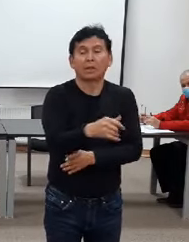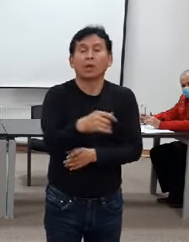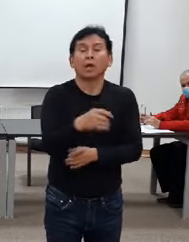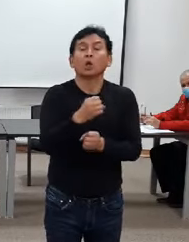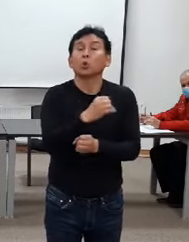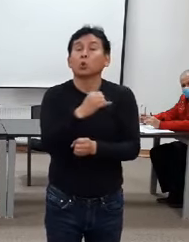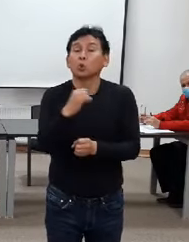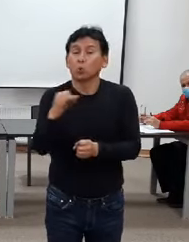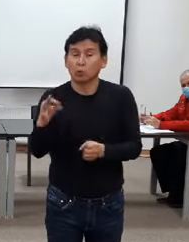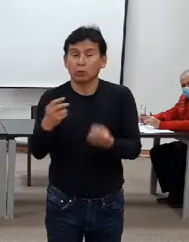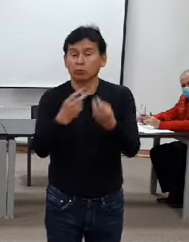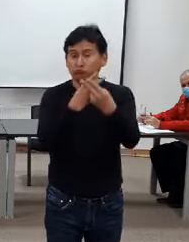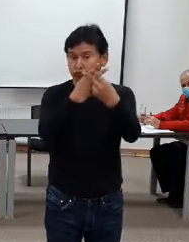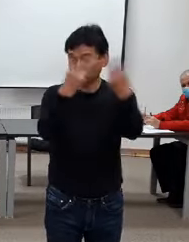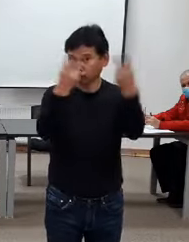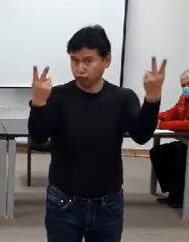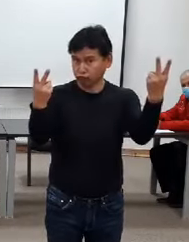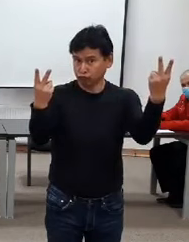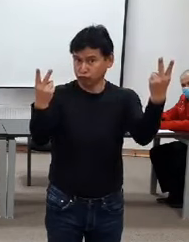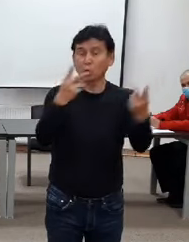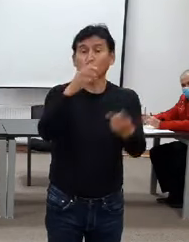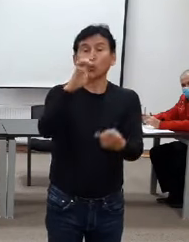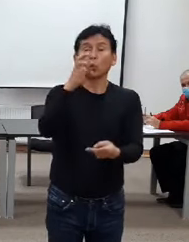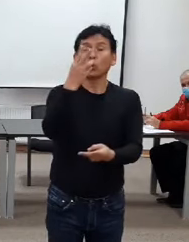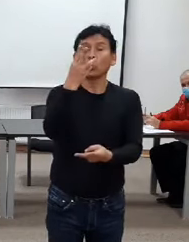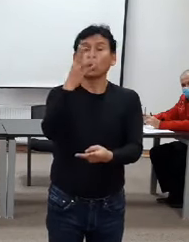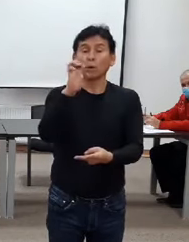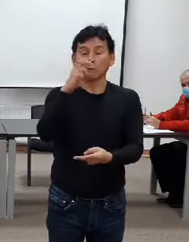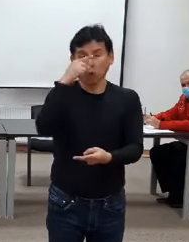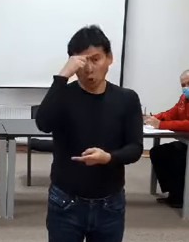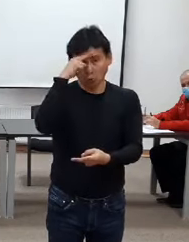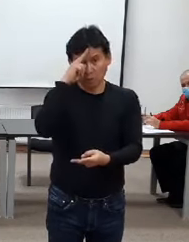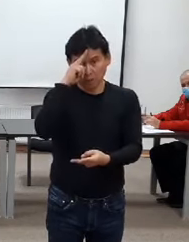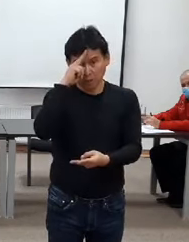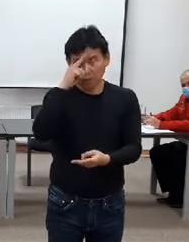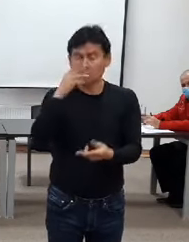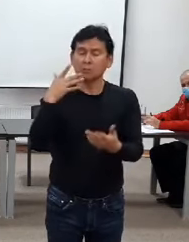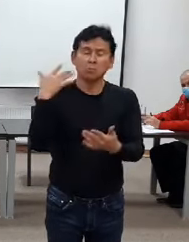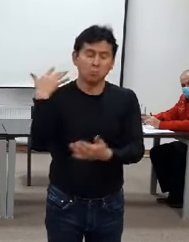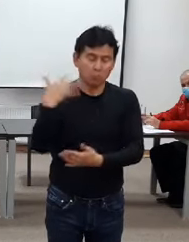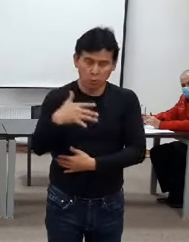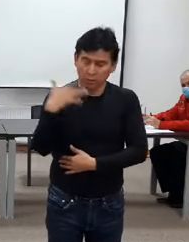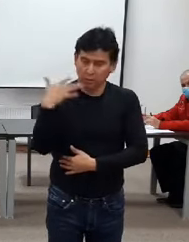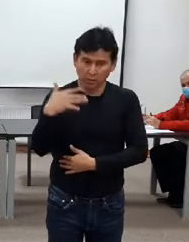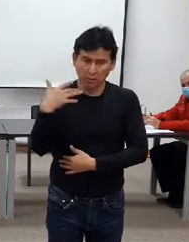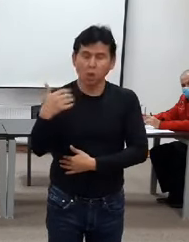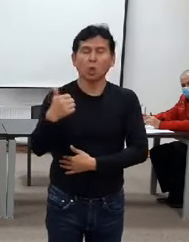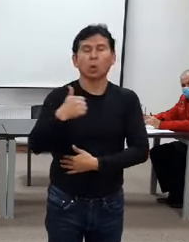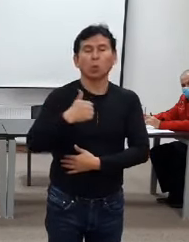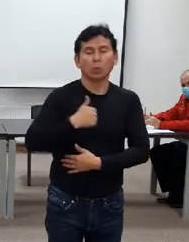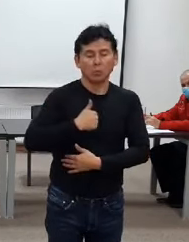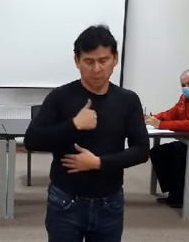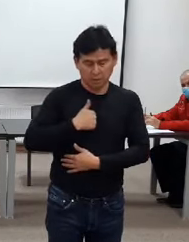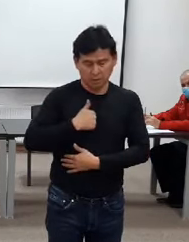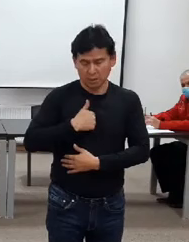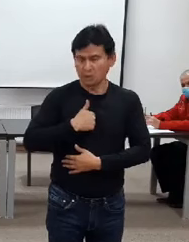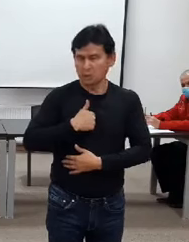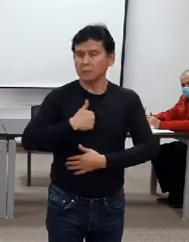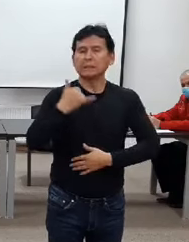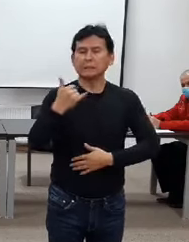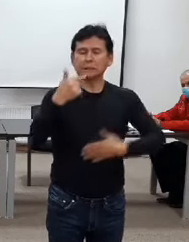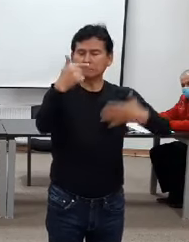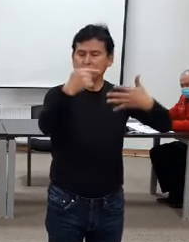que se encuentran publicados en la página web del Hospital Regional Coyhaique. Es sumamente importante cumplir con estas y con todas